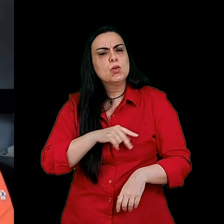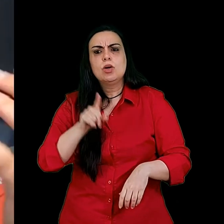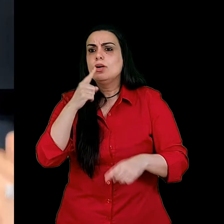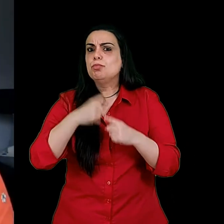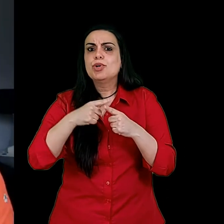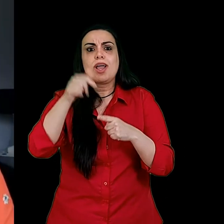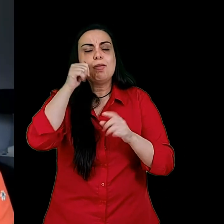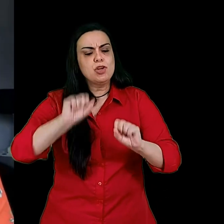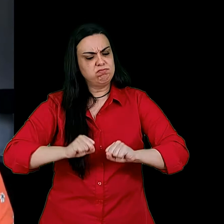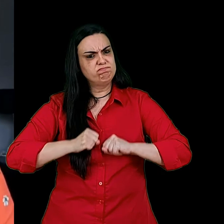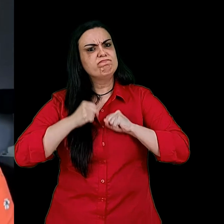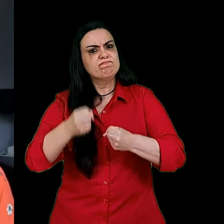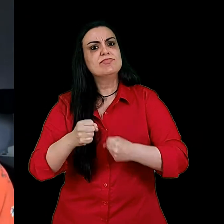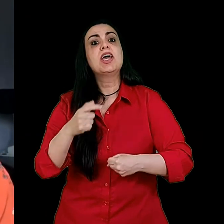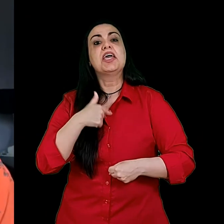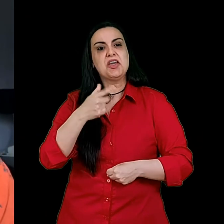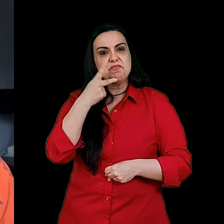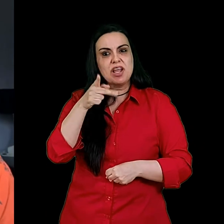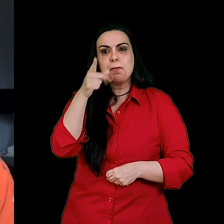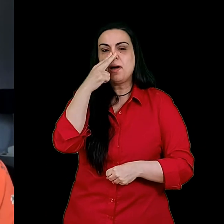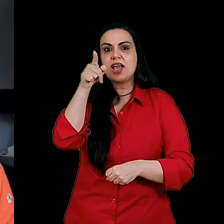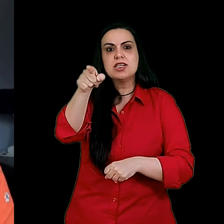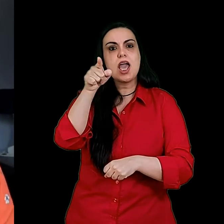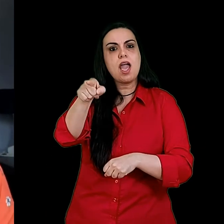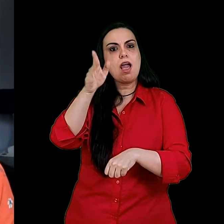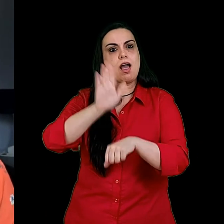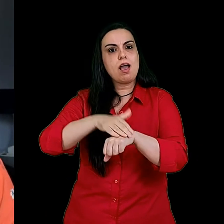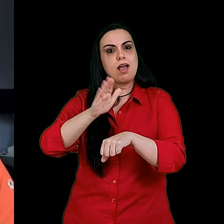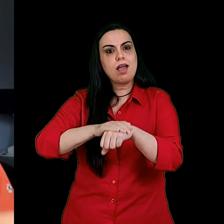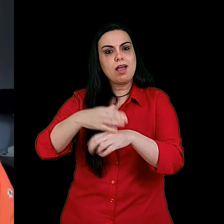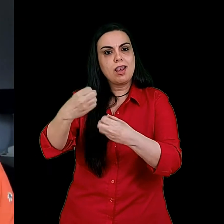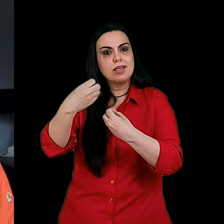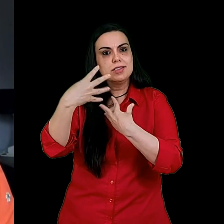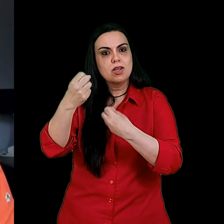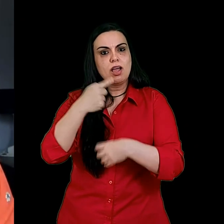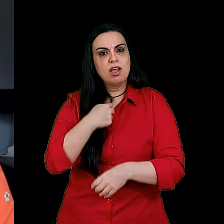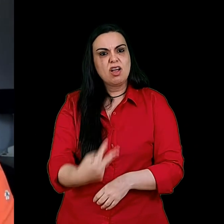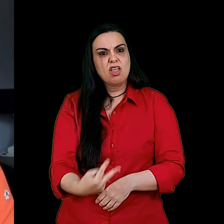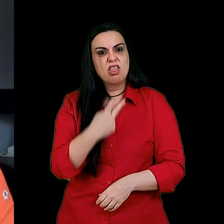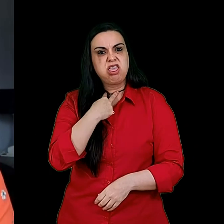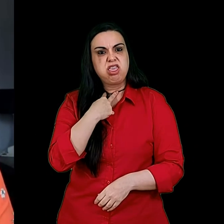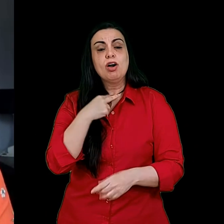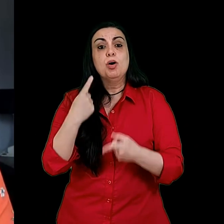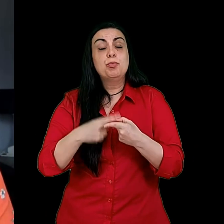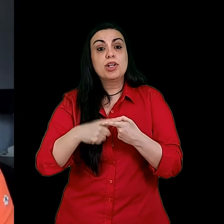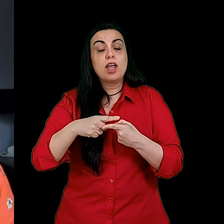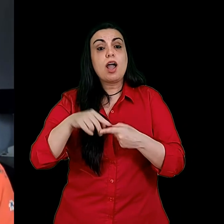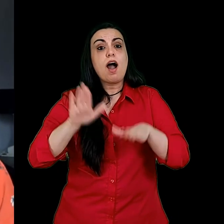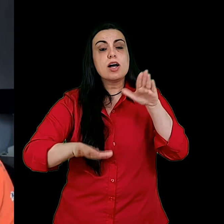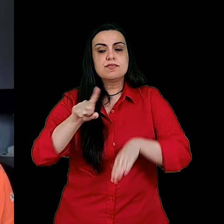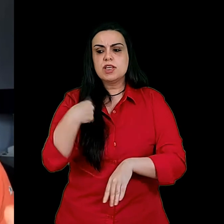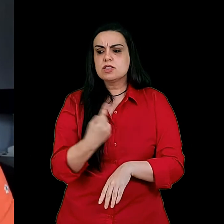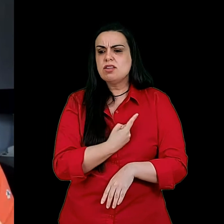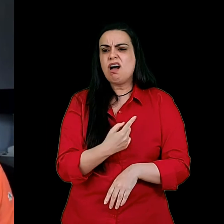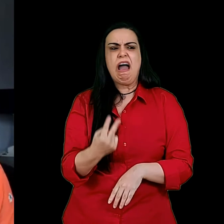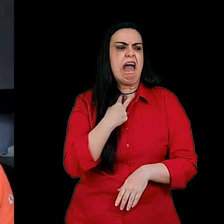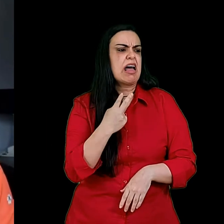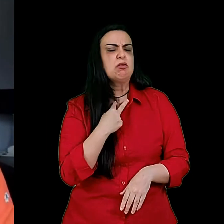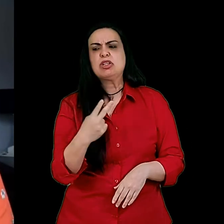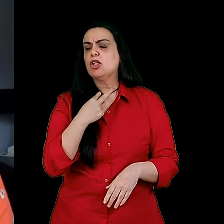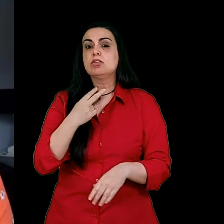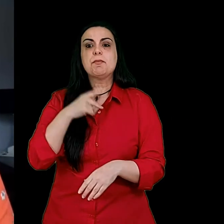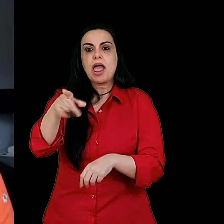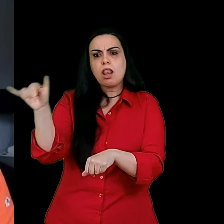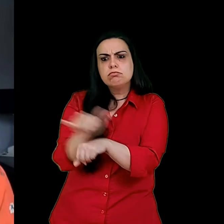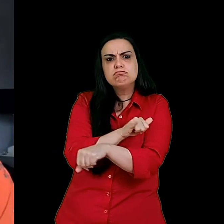que quem deu a aula pra gente foi ela, mostrando que mesmo quando você tem motivos para dar uma desculpa, você prefere dar um jeito.